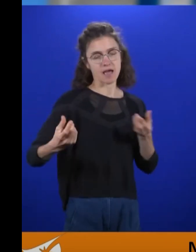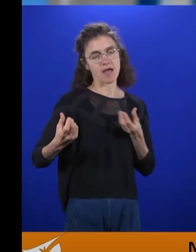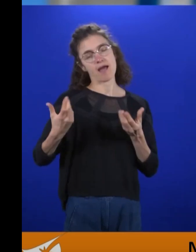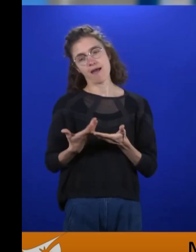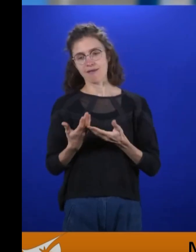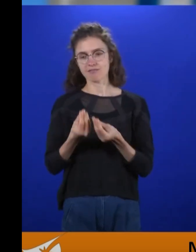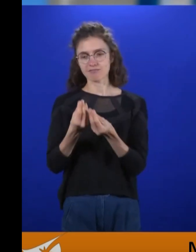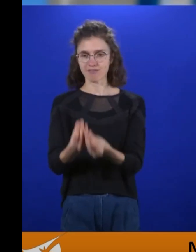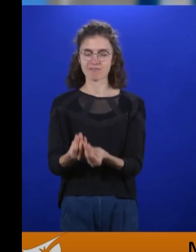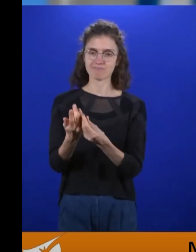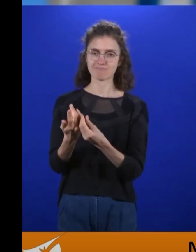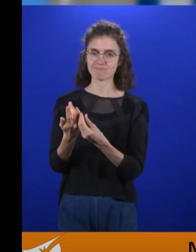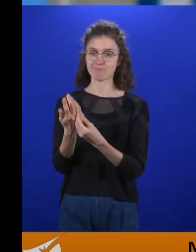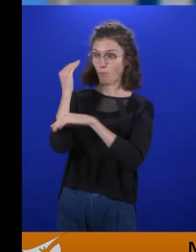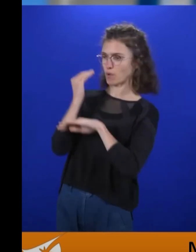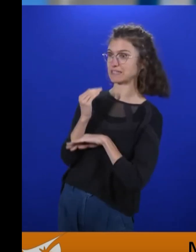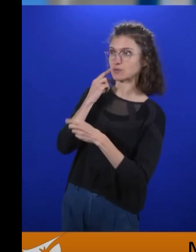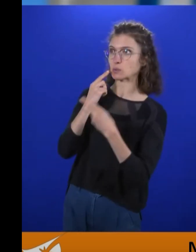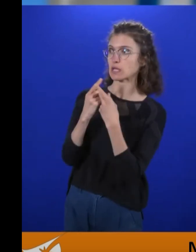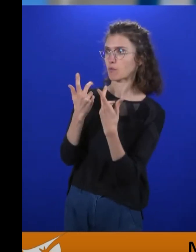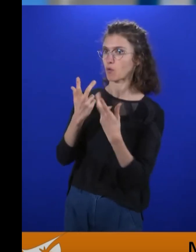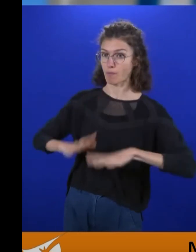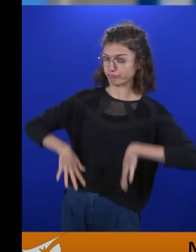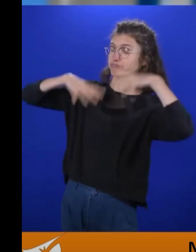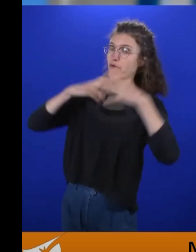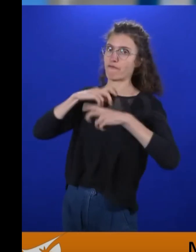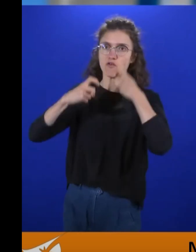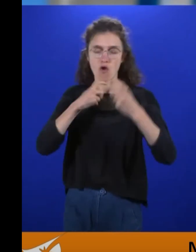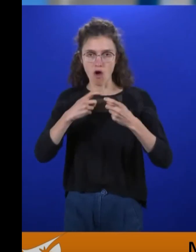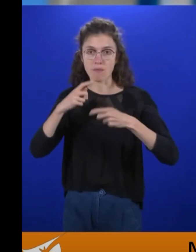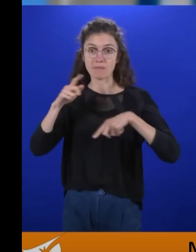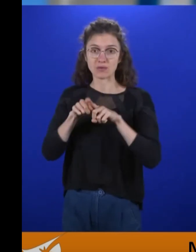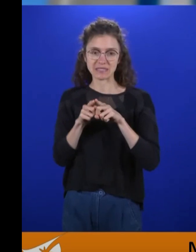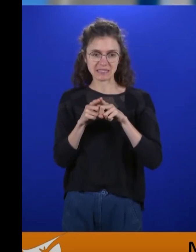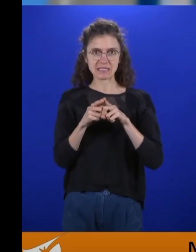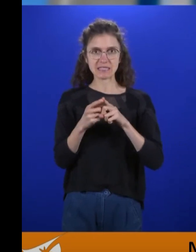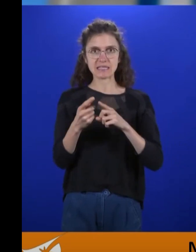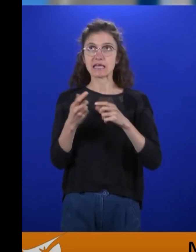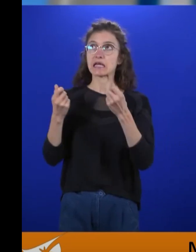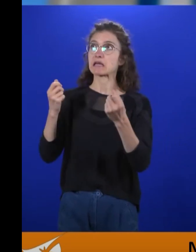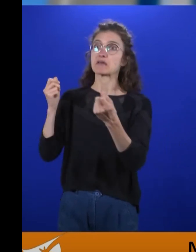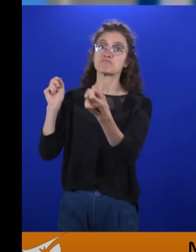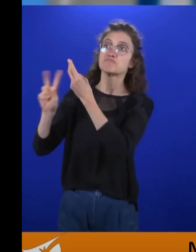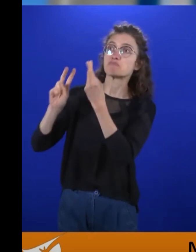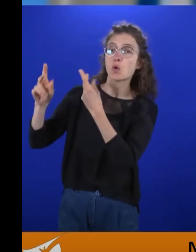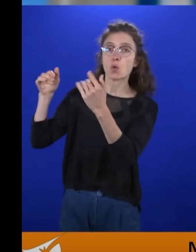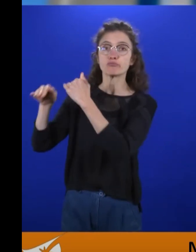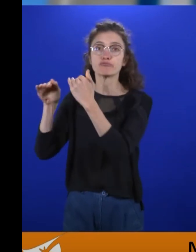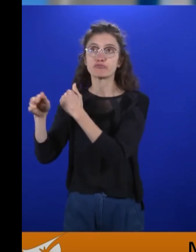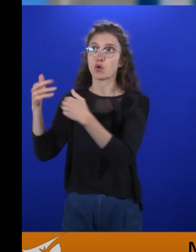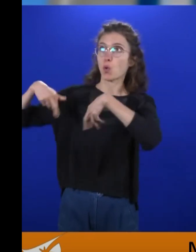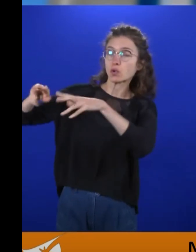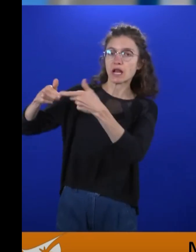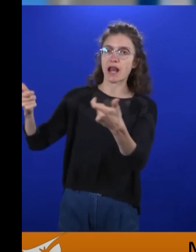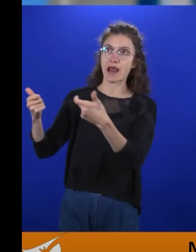habitées, mais aussi les infrastructures telles que les routes, les ponts, les réseaux enfouis ou aériens et bien sûr les terres agricoles. Au final, les